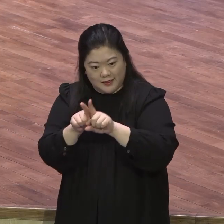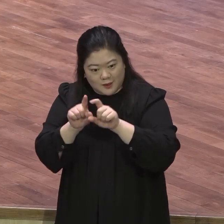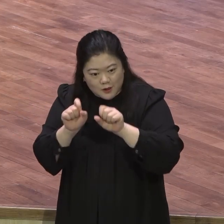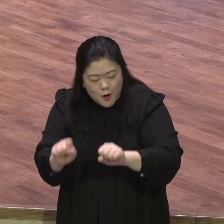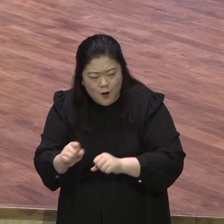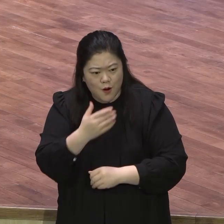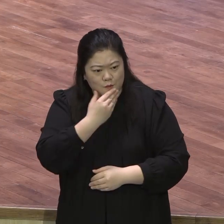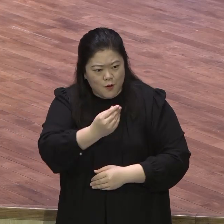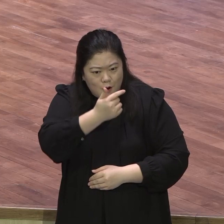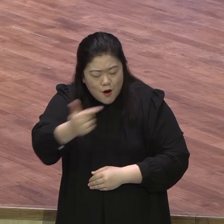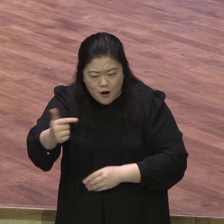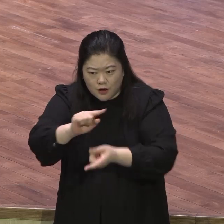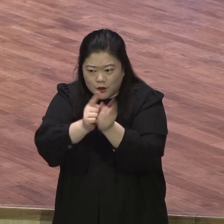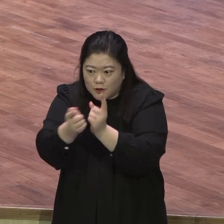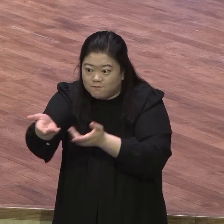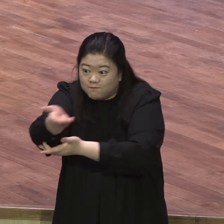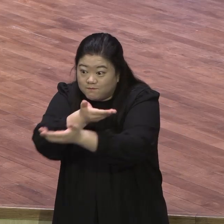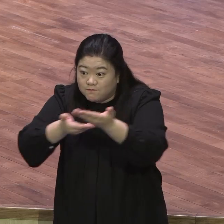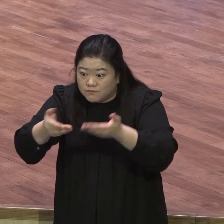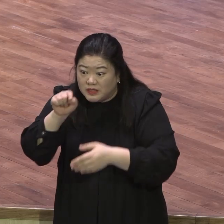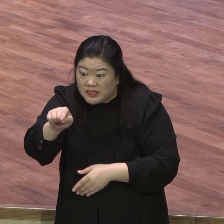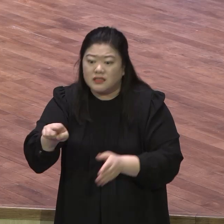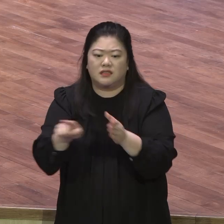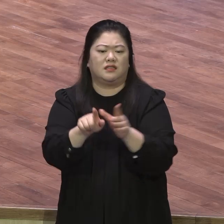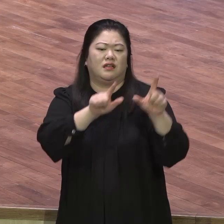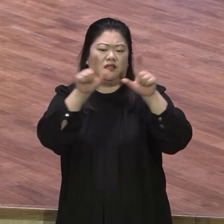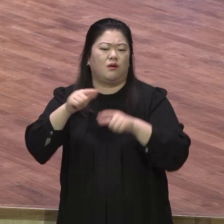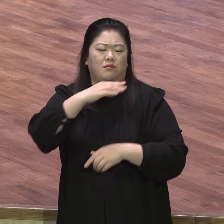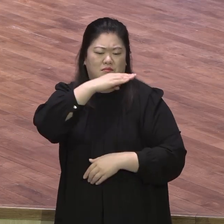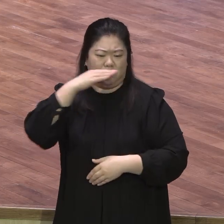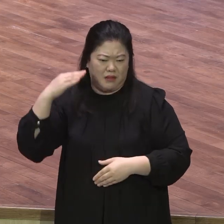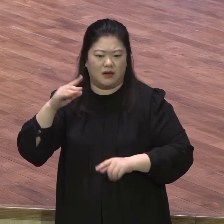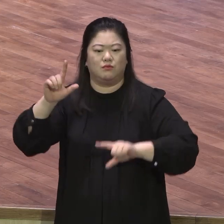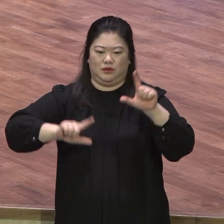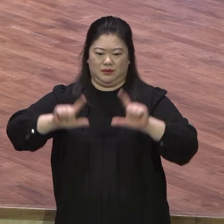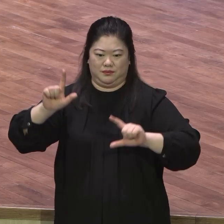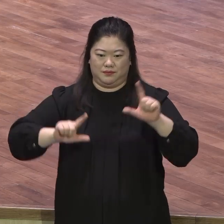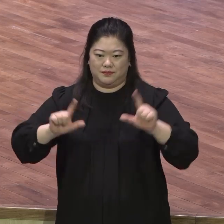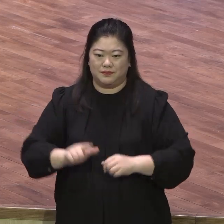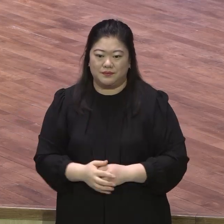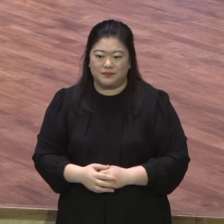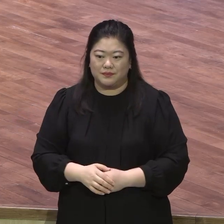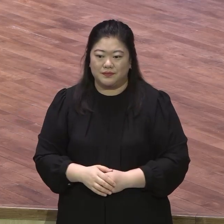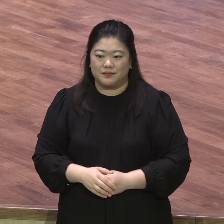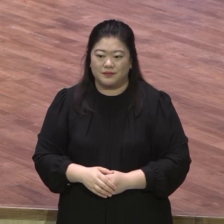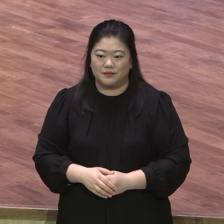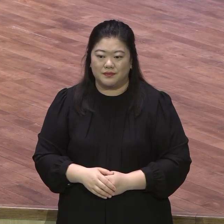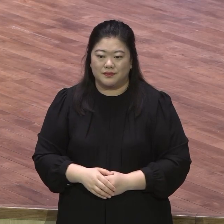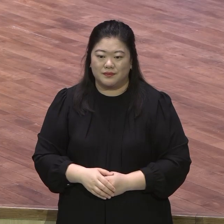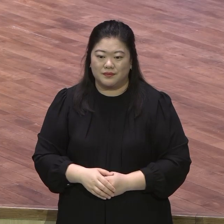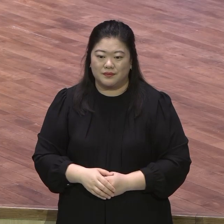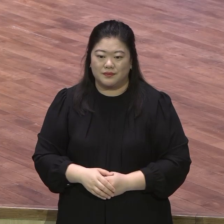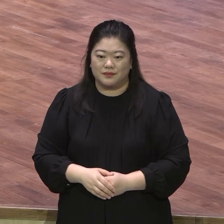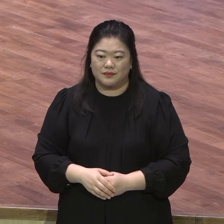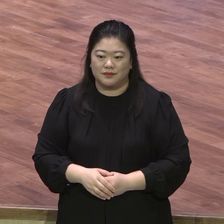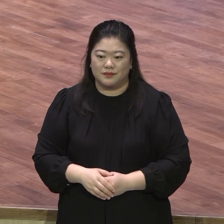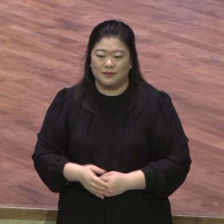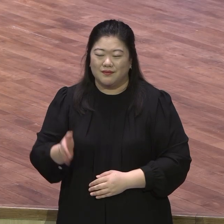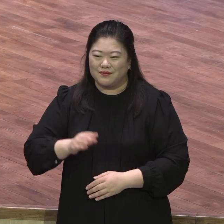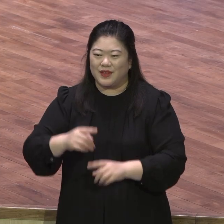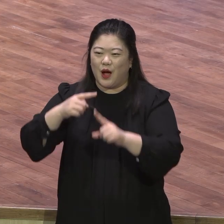이거 누리는 그 진앙생활입니다. 이 세상 살다 보니까 세상 가치관 가지고 다 다 잊어버려